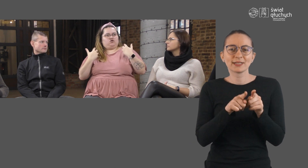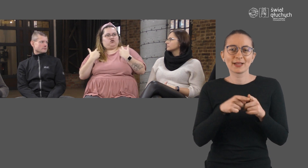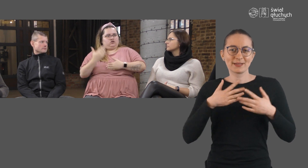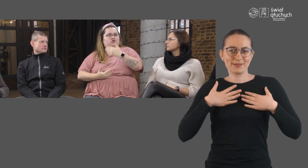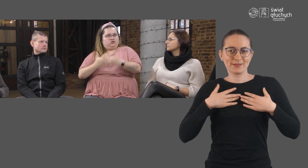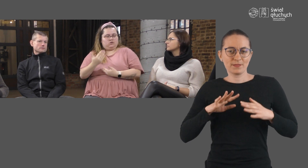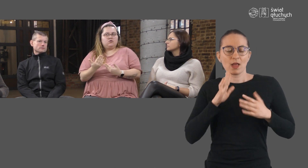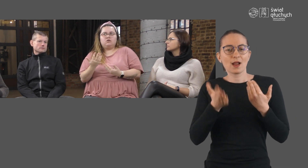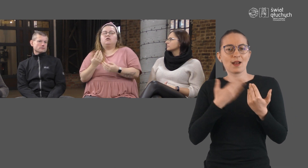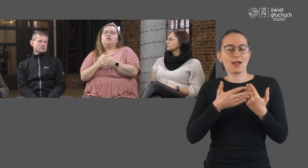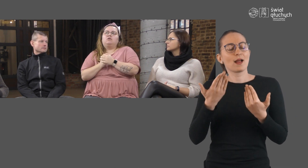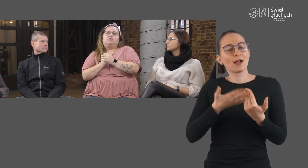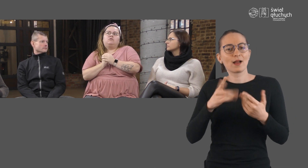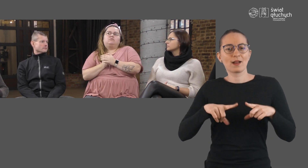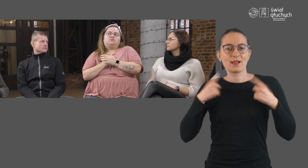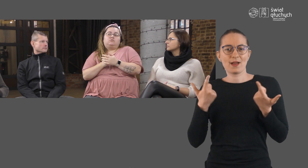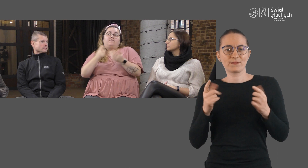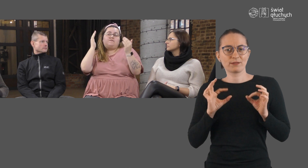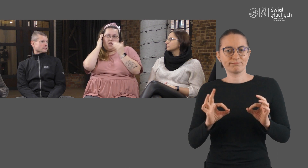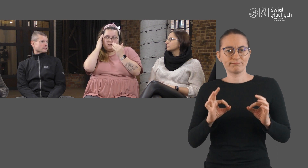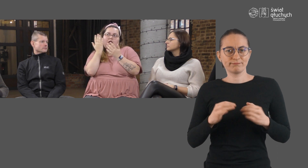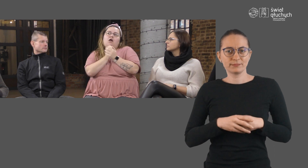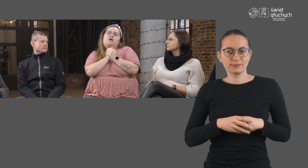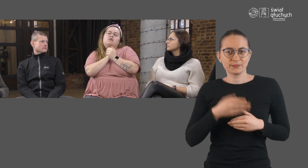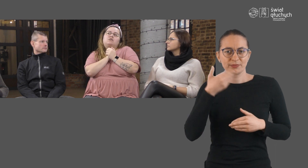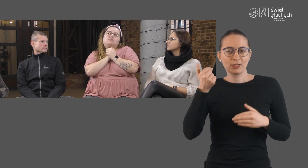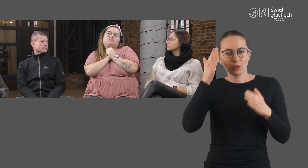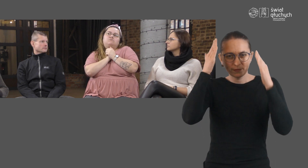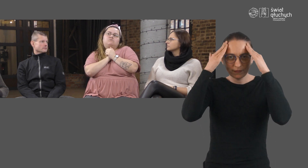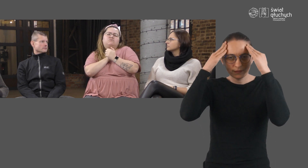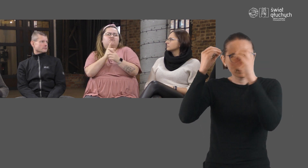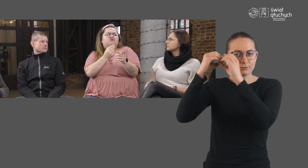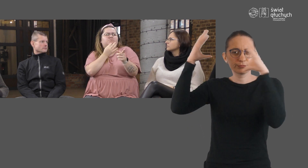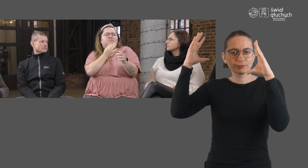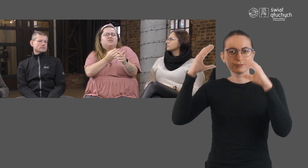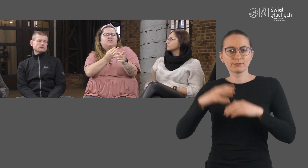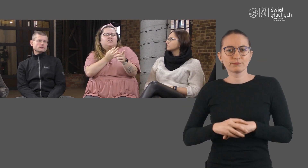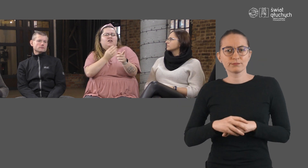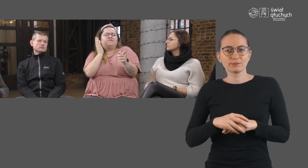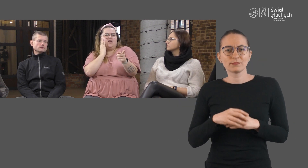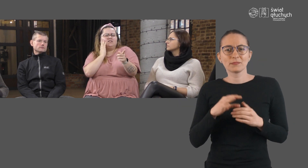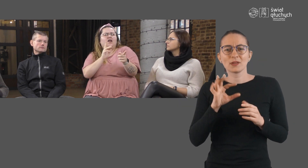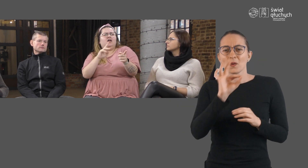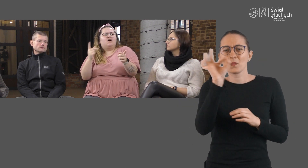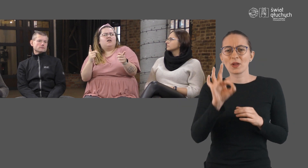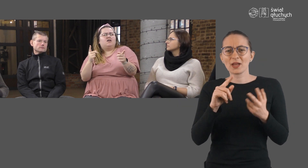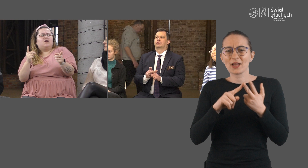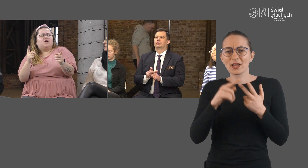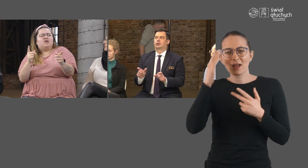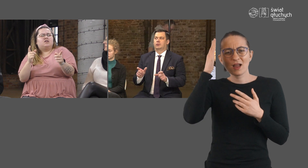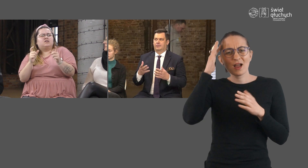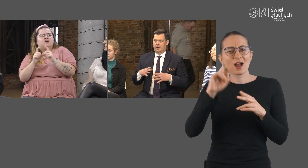mnie, łatwiej będzie w życiu. To właśnie jeśli chodzi o wiedzę, jeszcze jak wyglądało